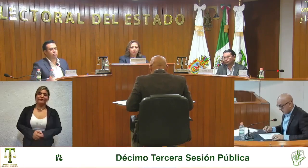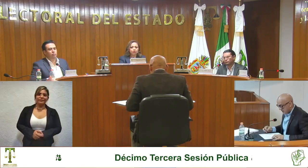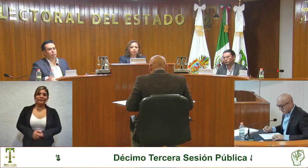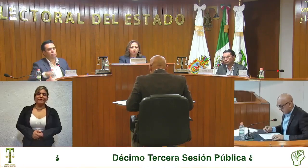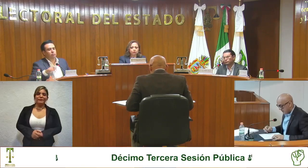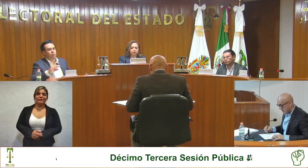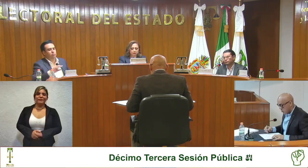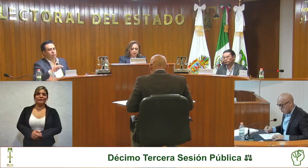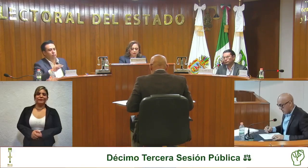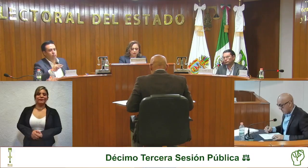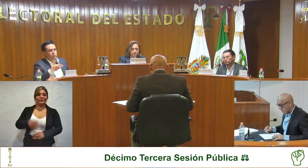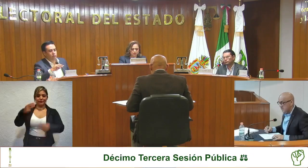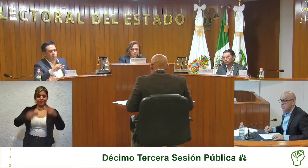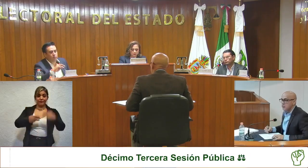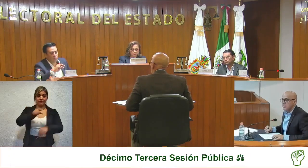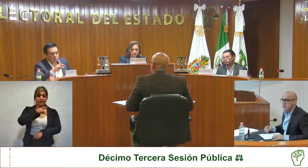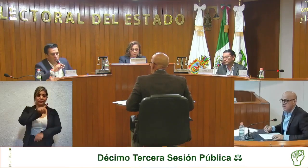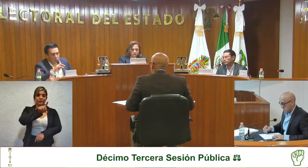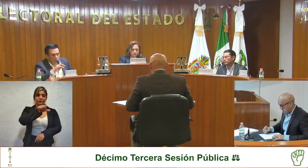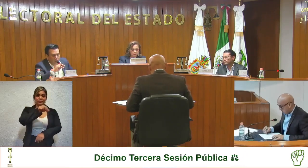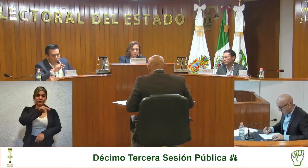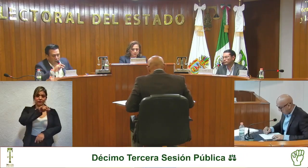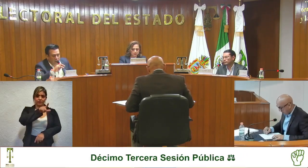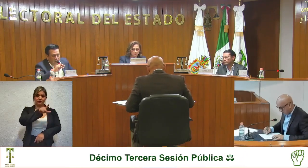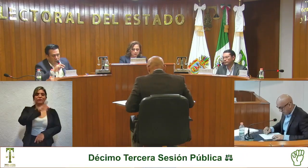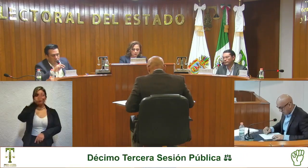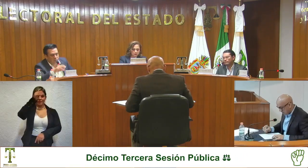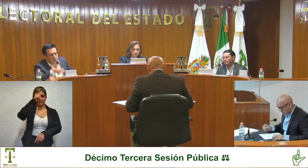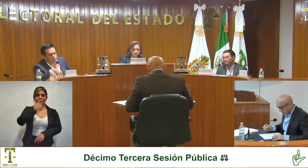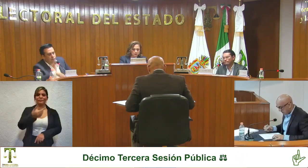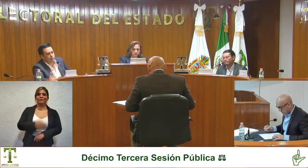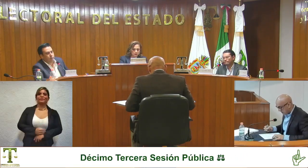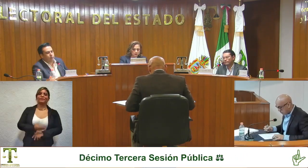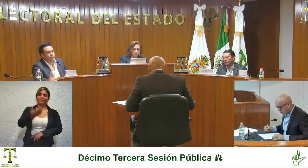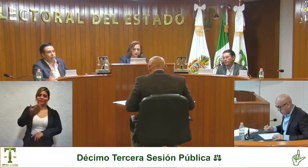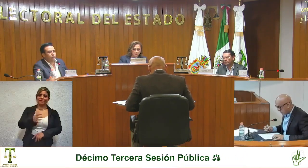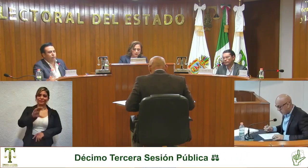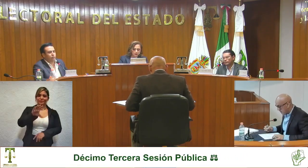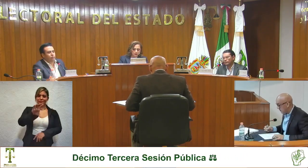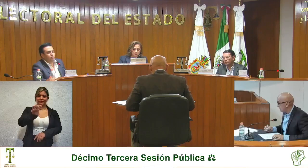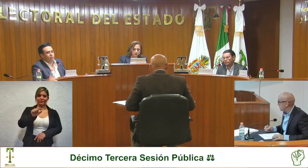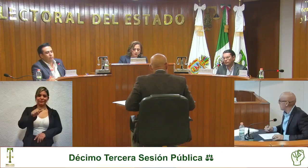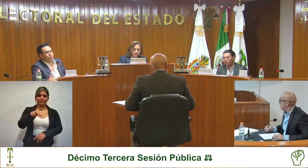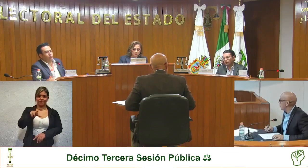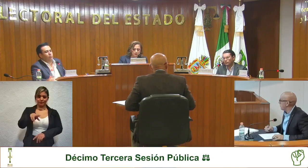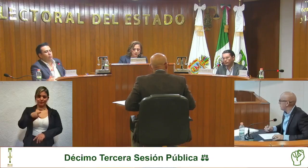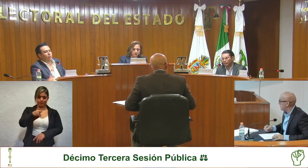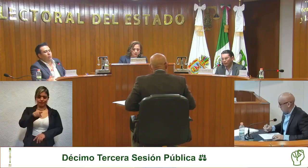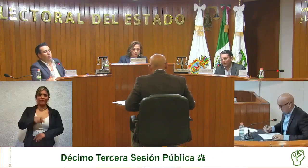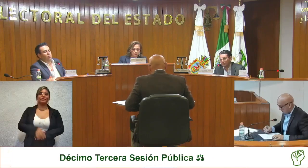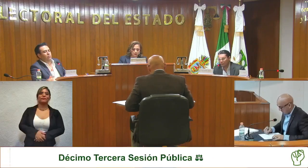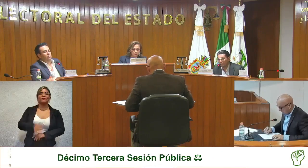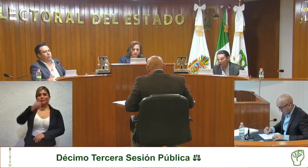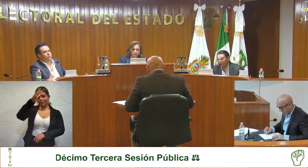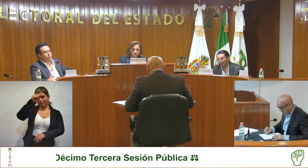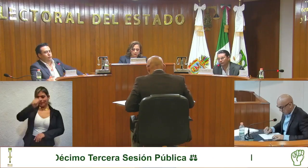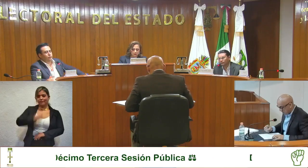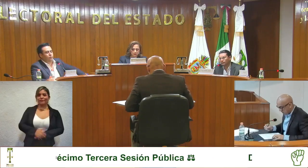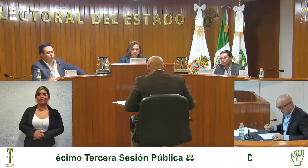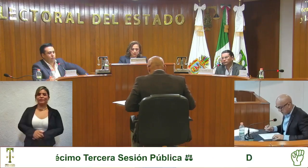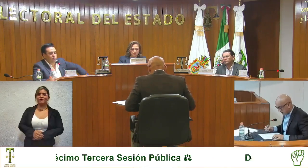presidenta. Magistrado Daniel Preciado Temiquel. Con el proyecto. Magistrado ponente César Salgado Alpizar. Es proyecto de mi